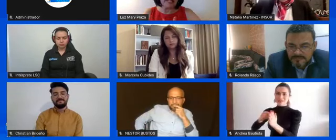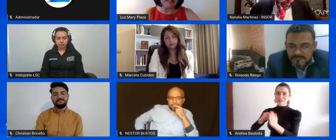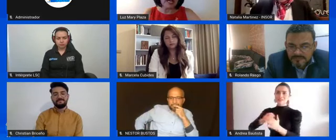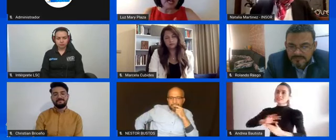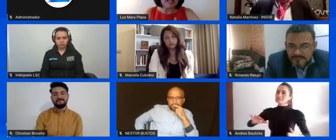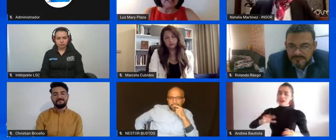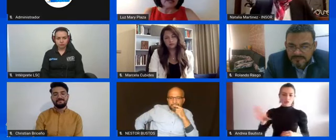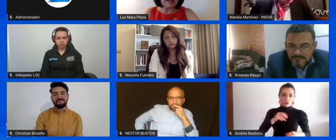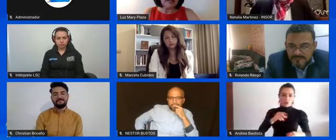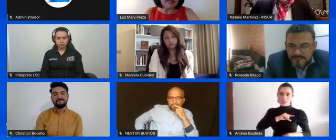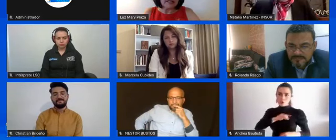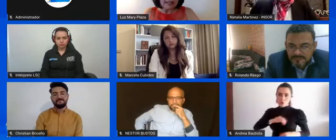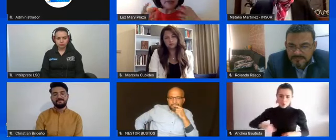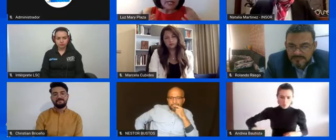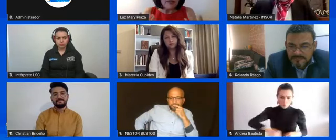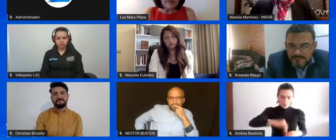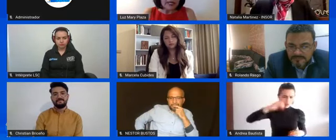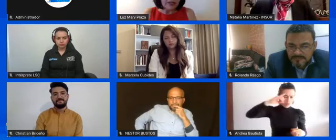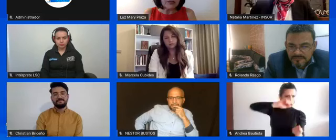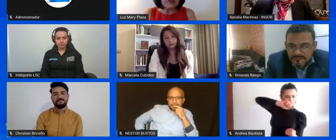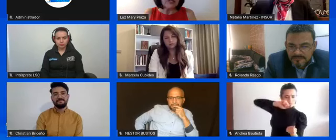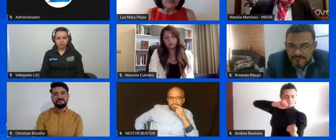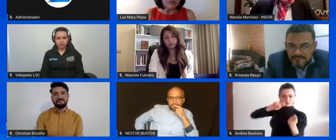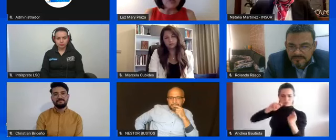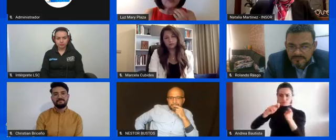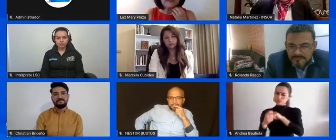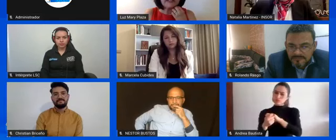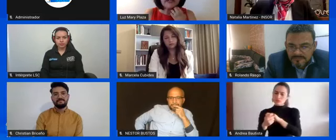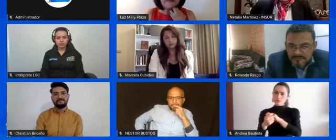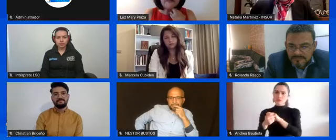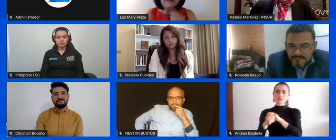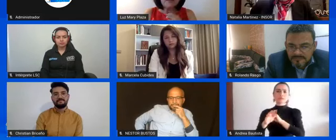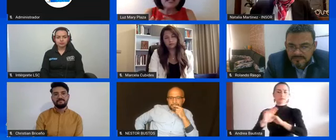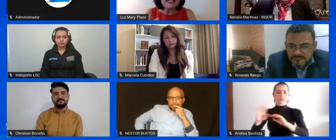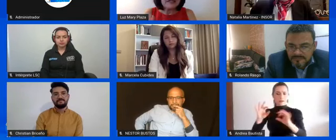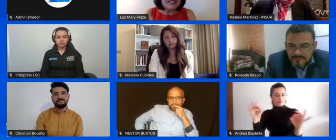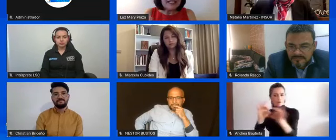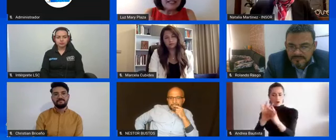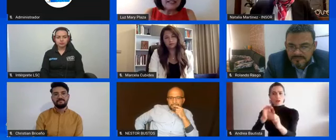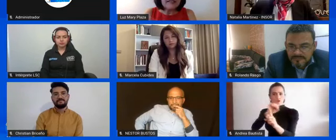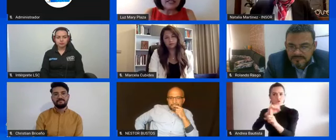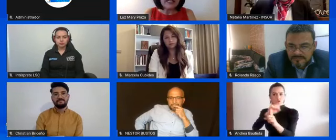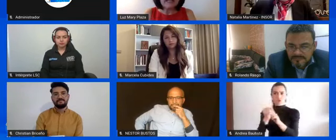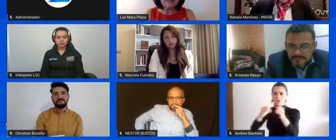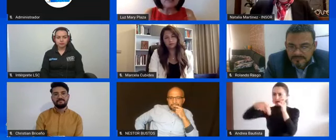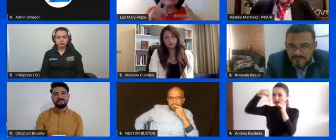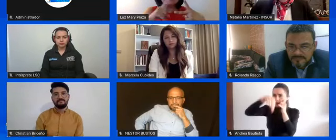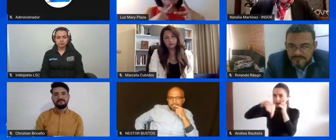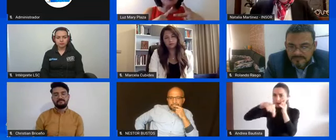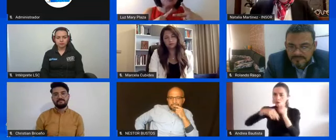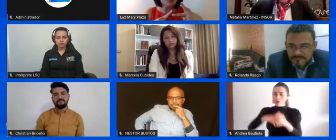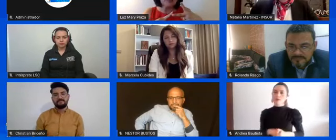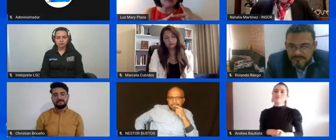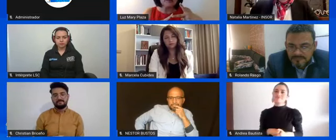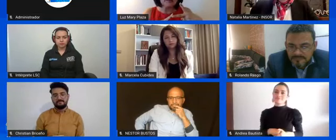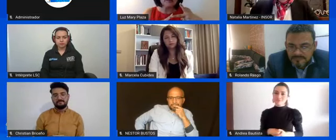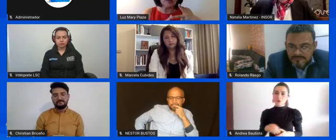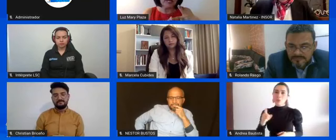¿sí? O sea, a que pudiéramos verlos desde otro punto de vista, porque la lengua de señas se veía era como de